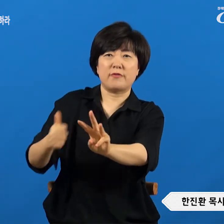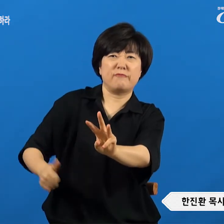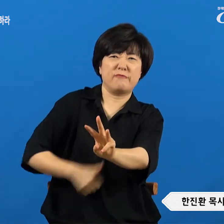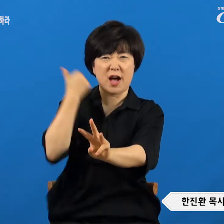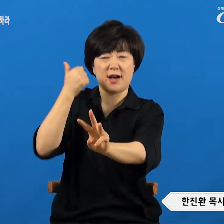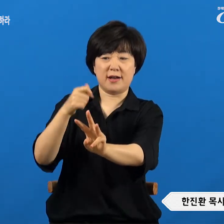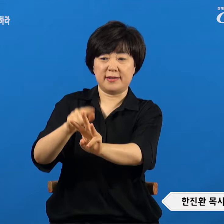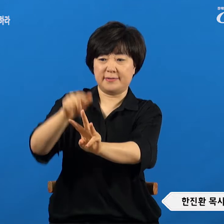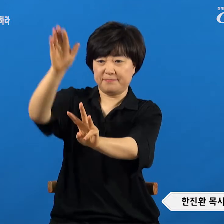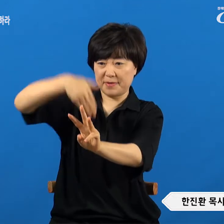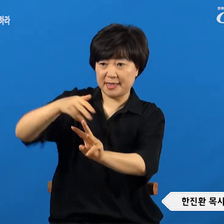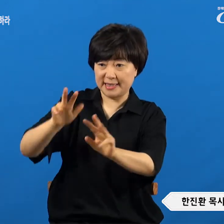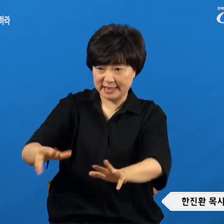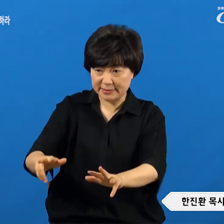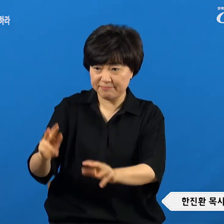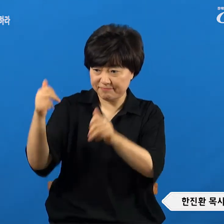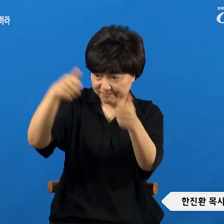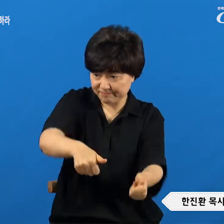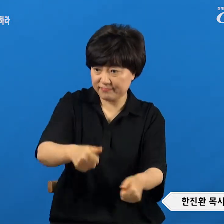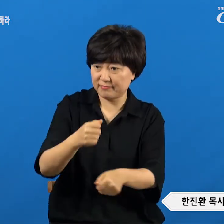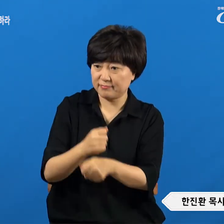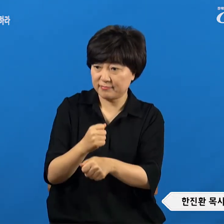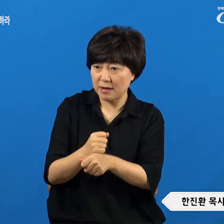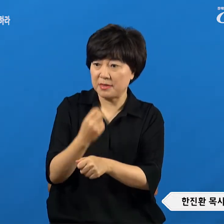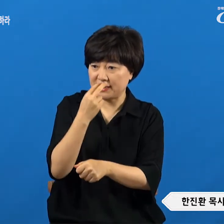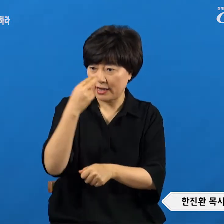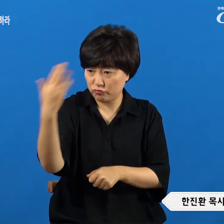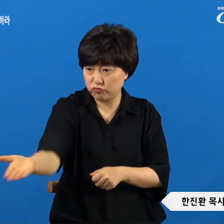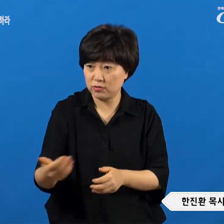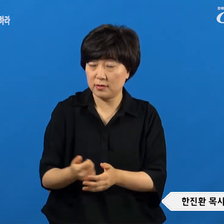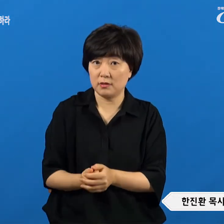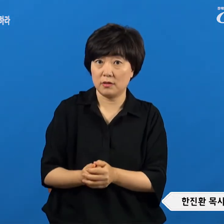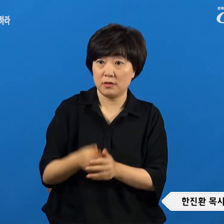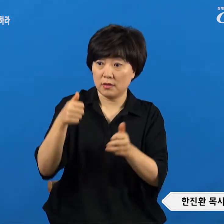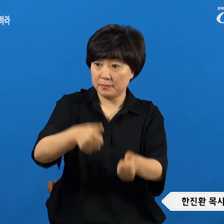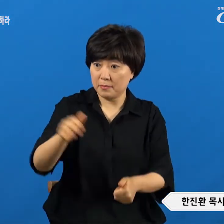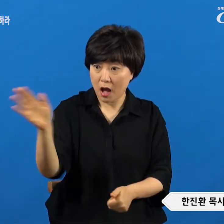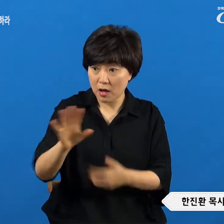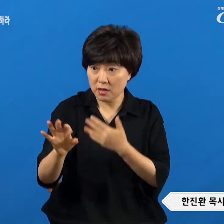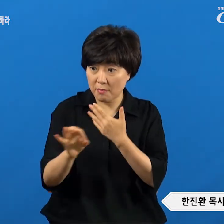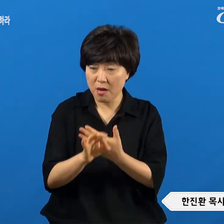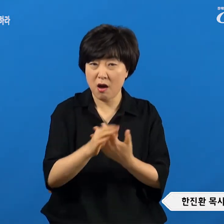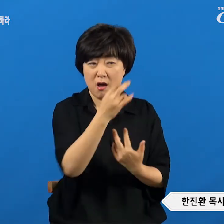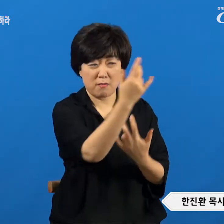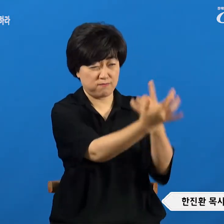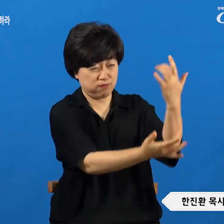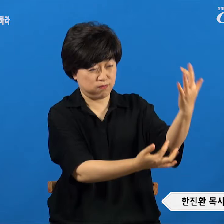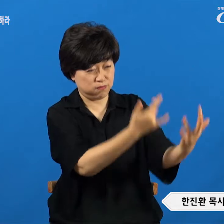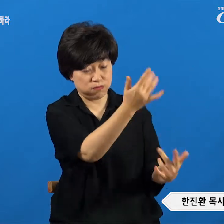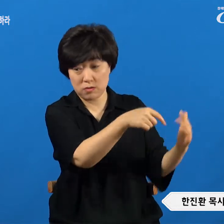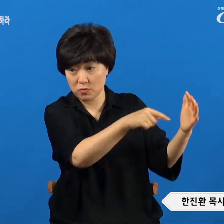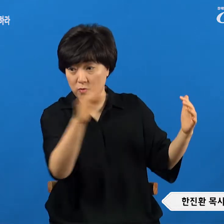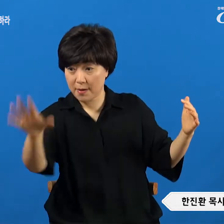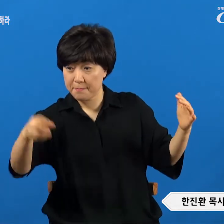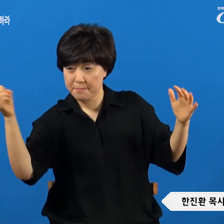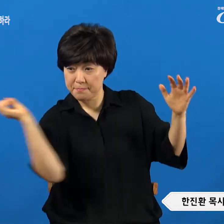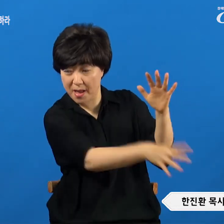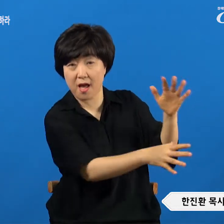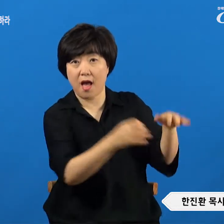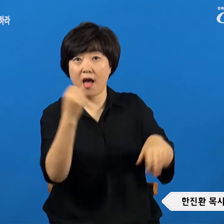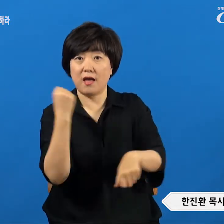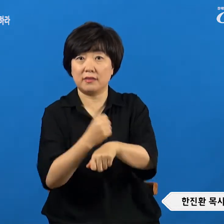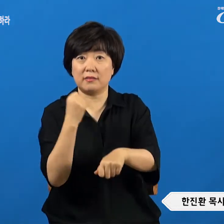타는 풀무불 속에 던져 넣어버릴 것이다 하고 추상 같은 명을 내립니다. 그들의